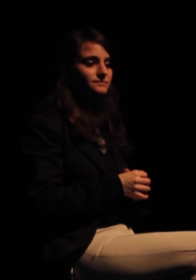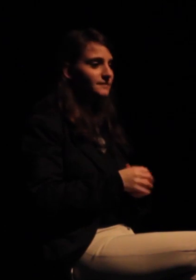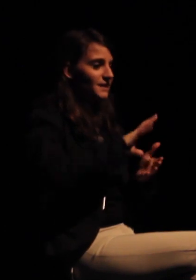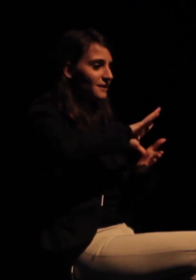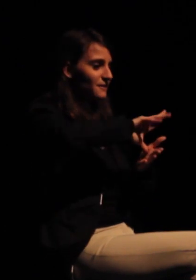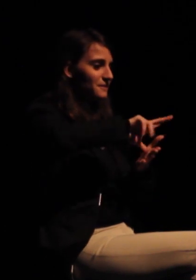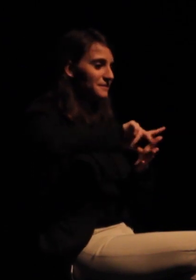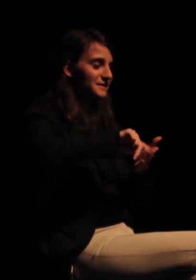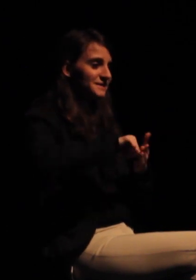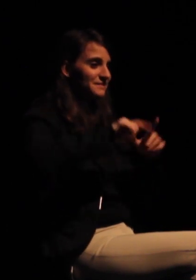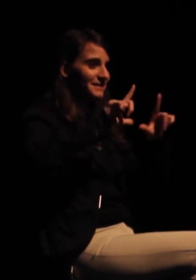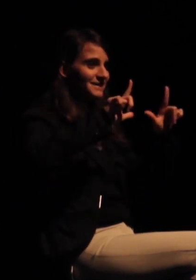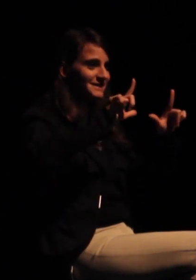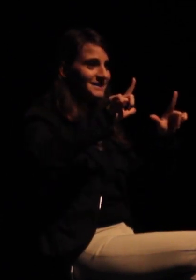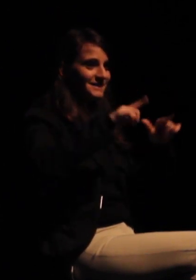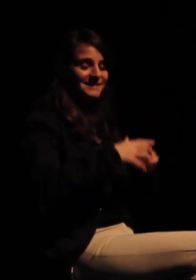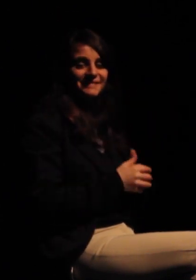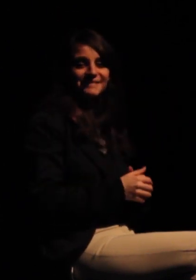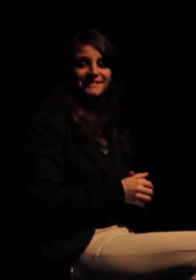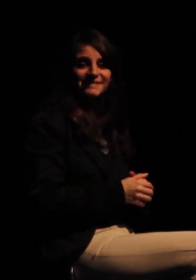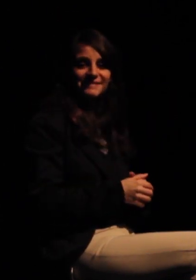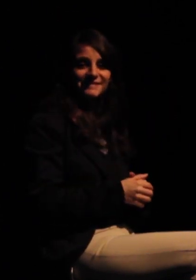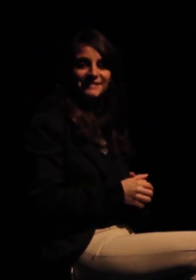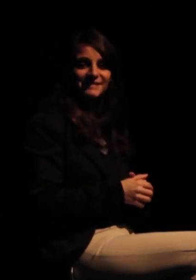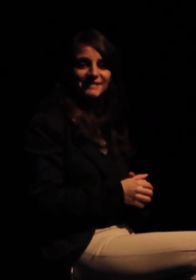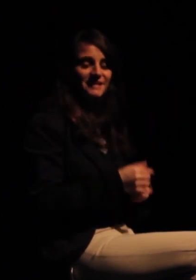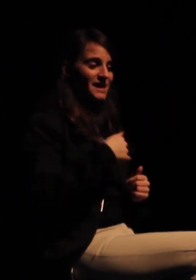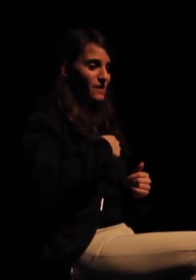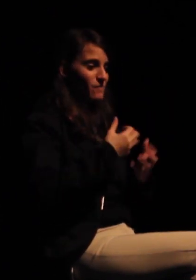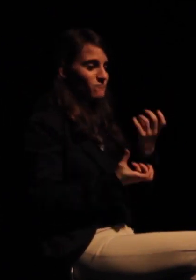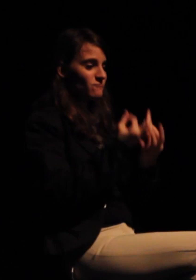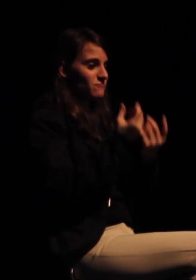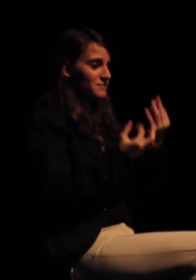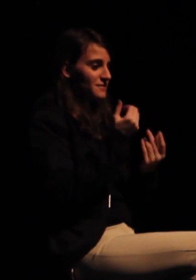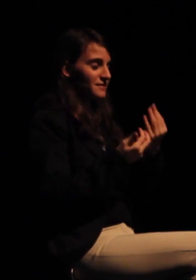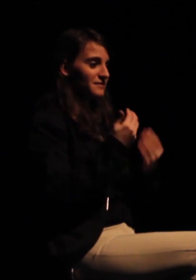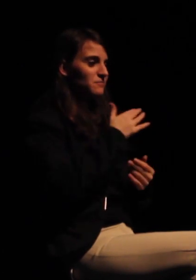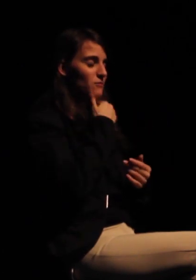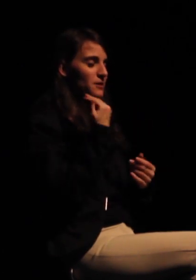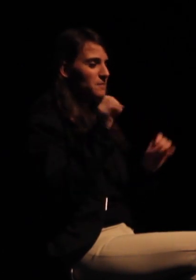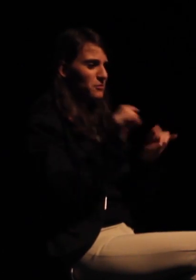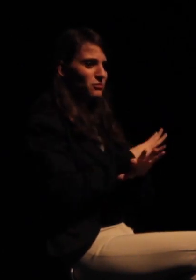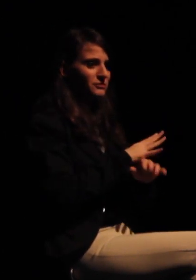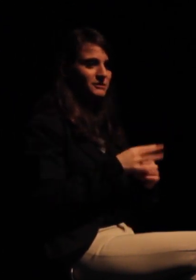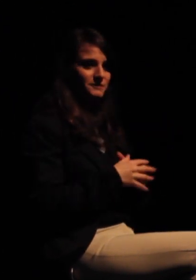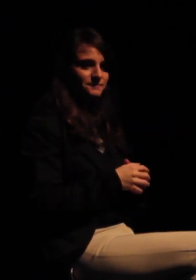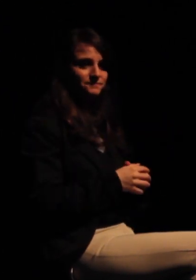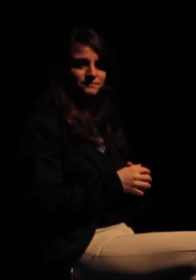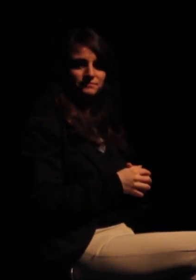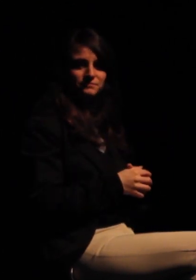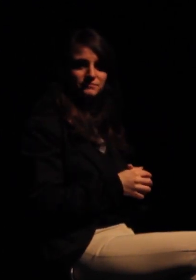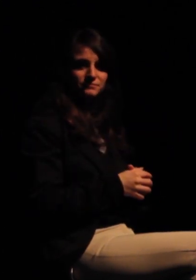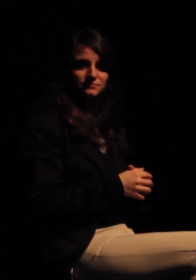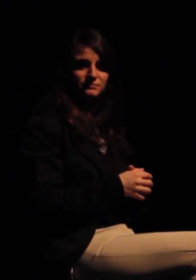bronze. Imagina. Então eu vou ser cremado e vou ser jogado em algum lugar. Escolher um lugar